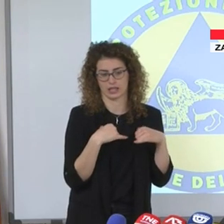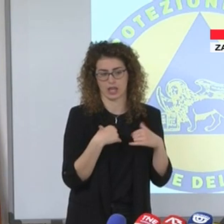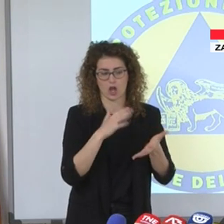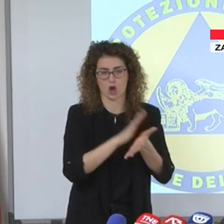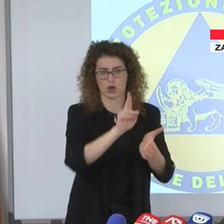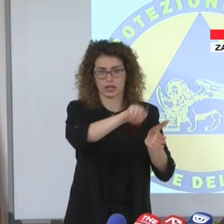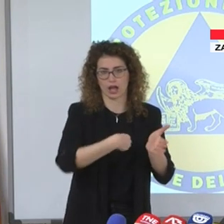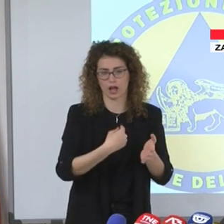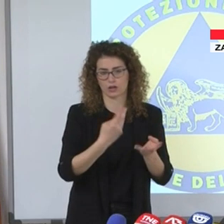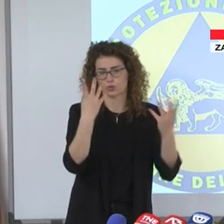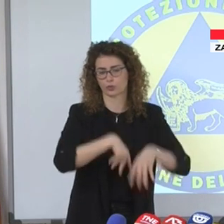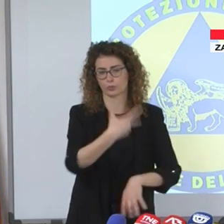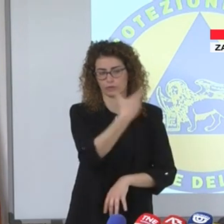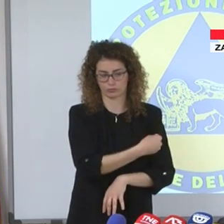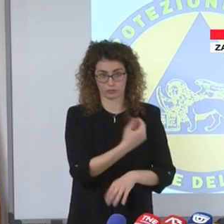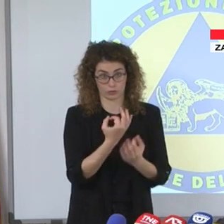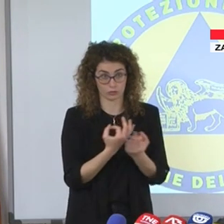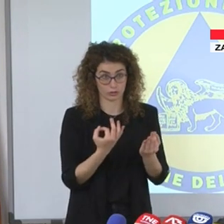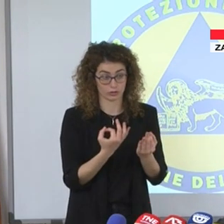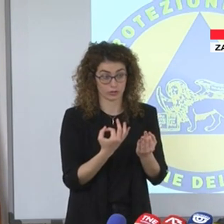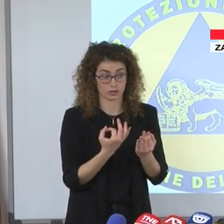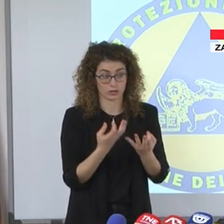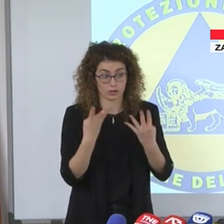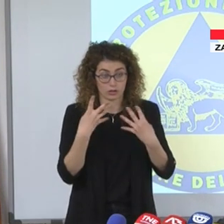È così? Ci si sta organizzando per questo?